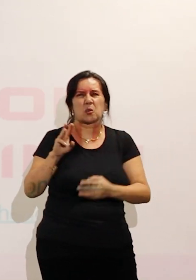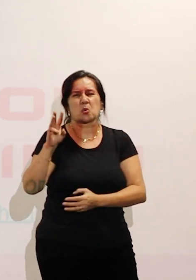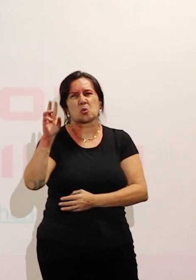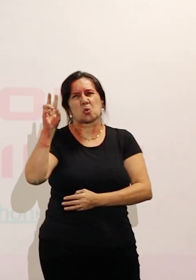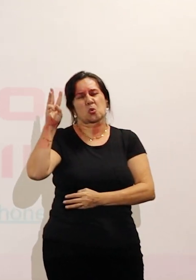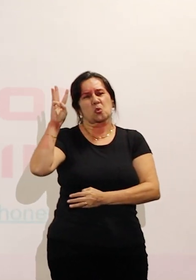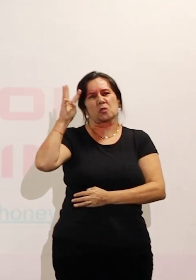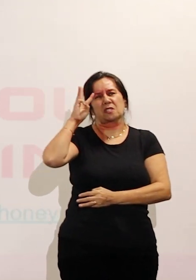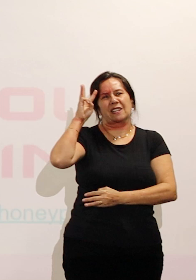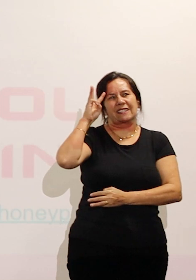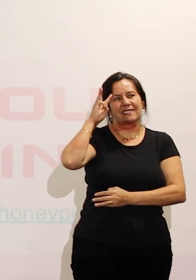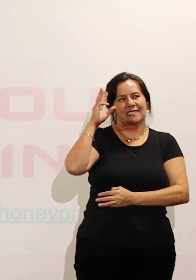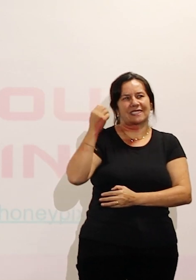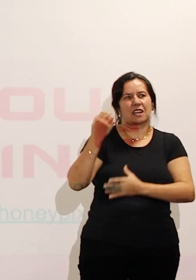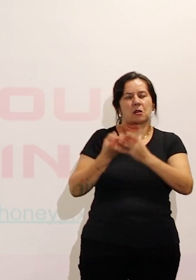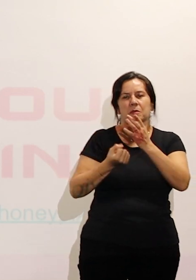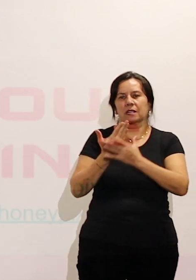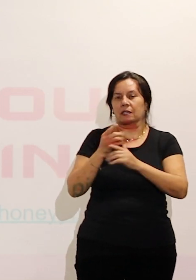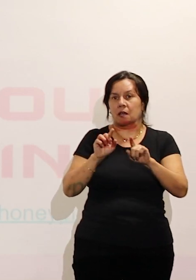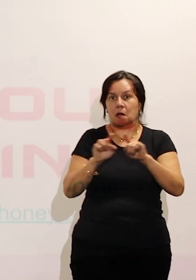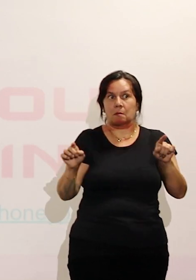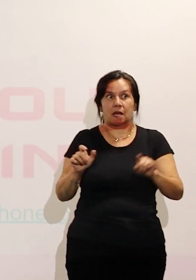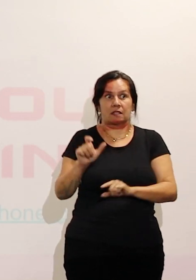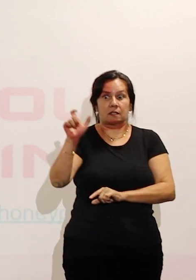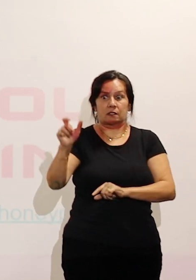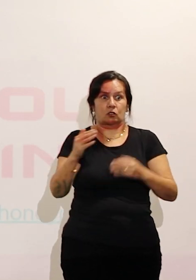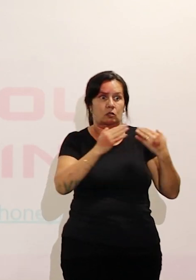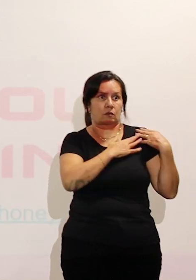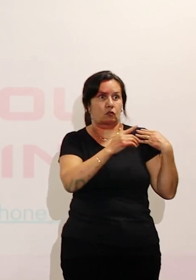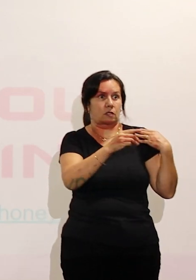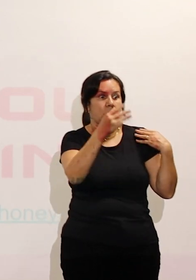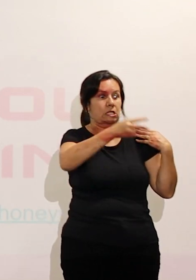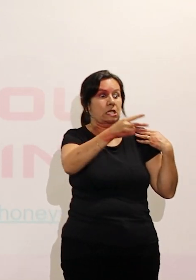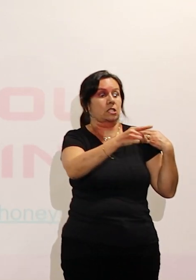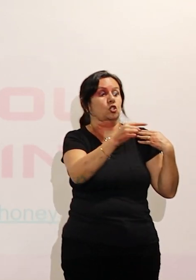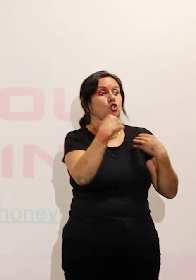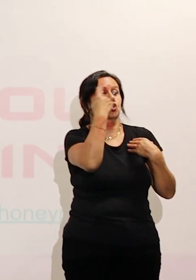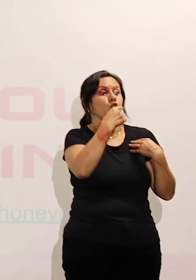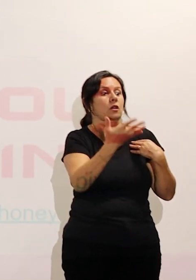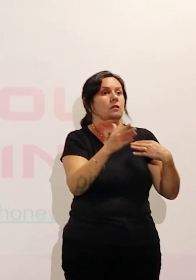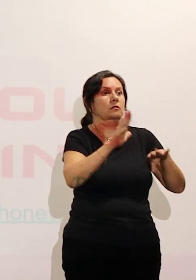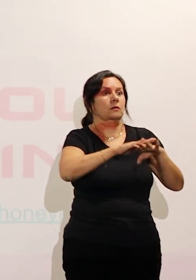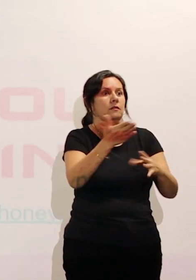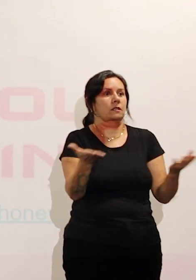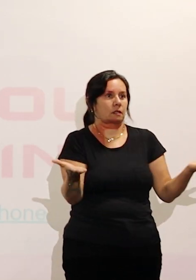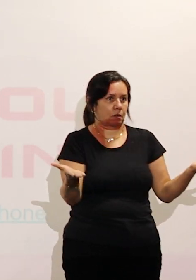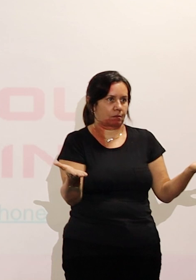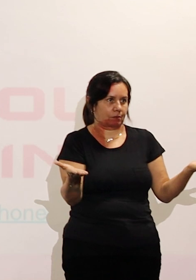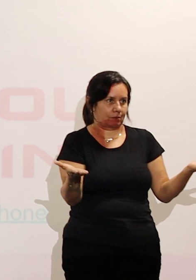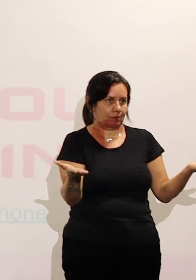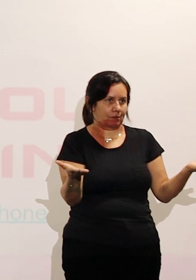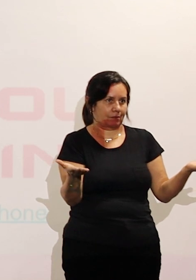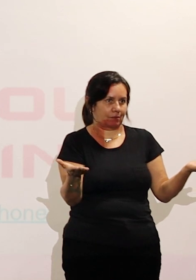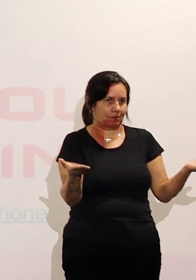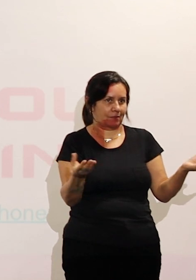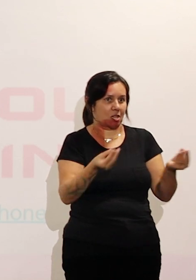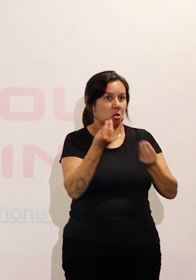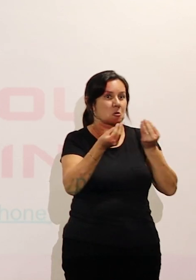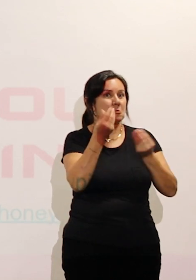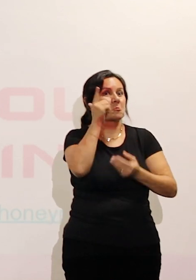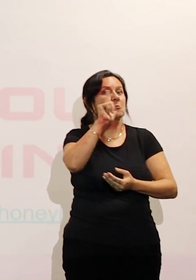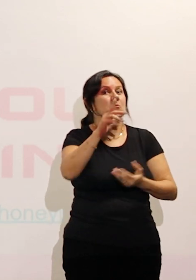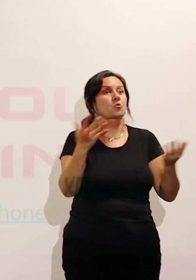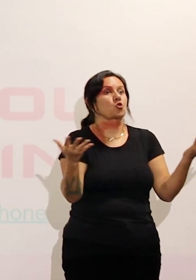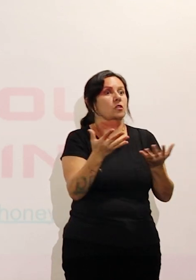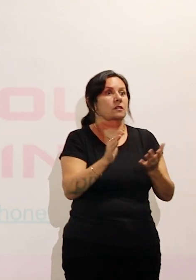você está com muita ideia e você quer filtrar, mas, às vezes, o seu chefe te fala, você tem 3 horas. E você vai ter que conseguir fazer